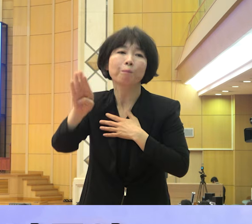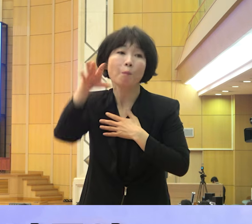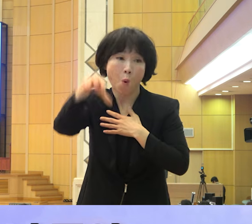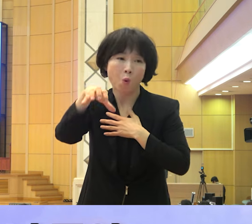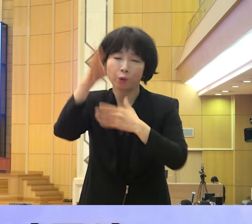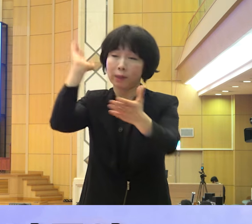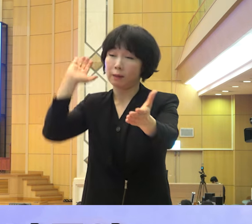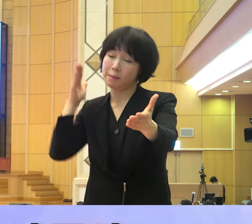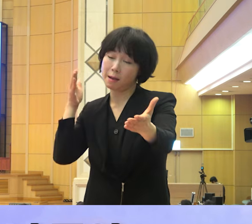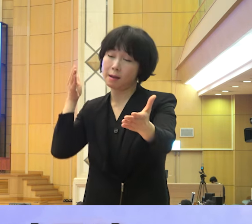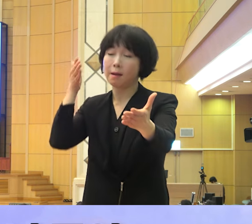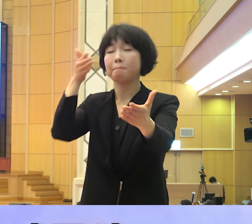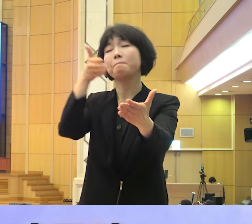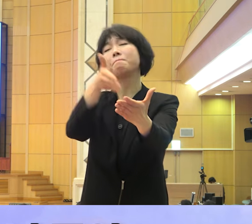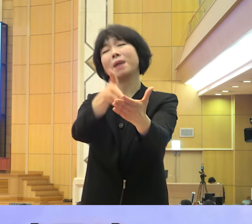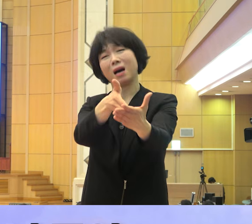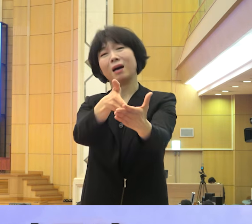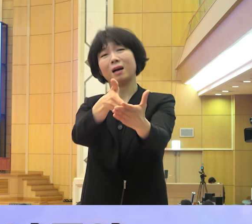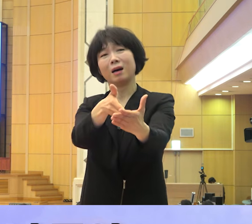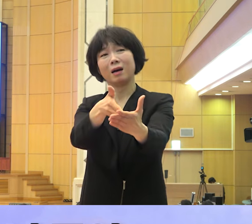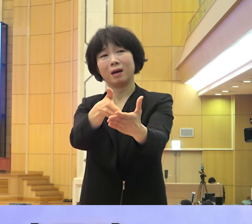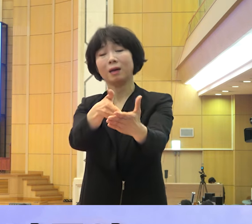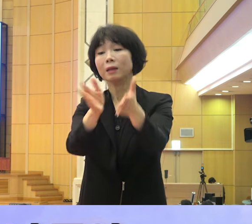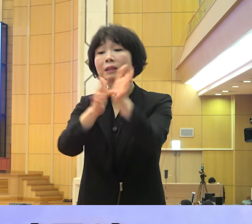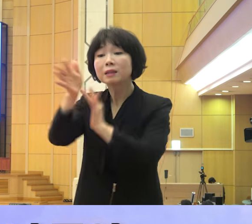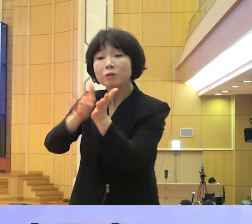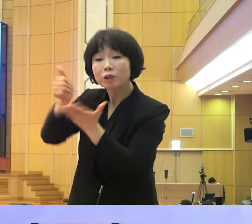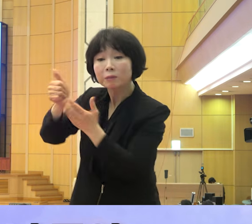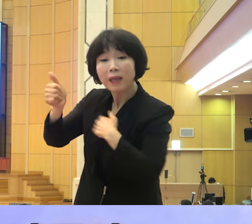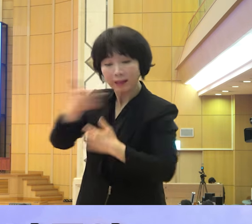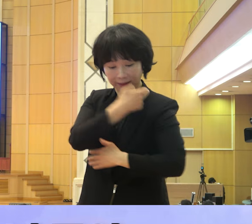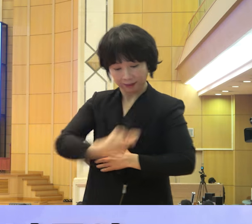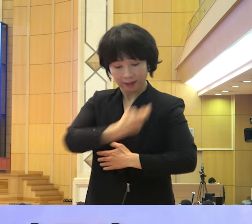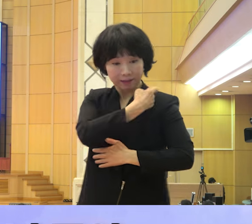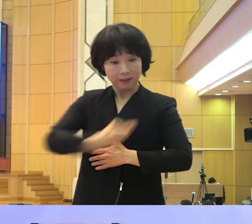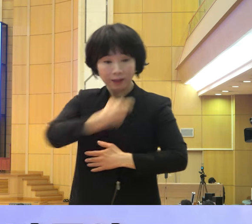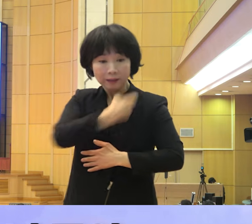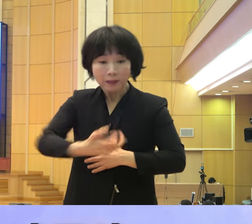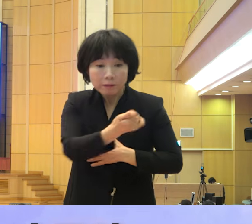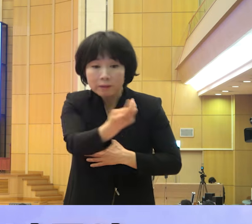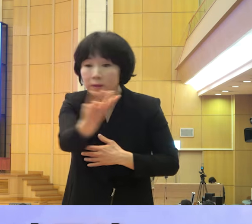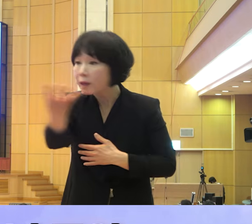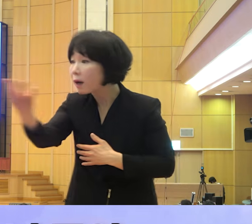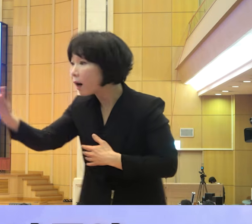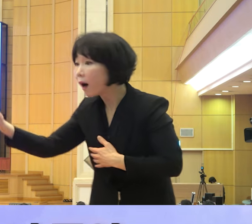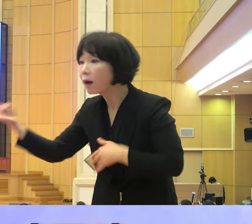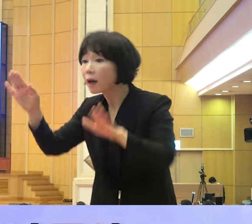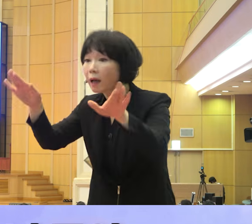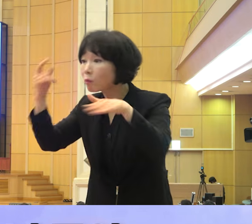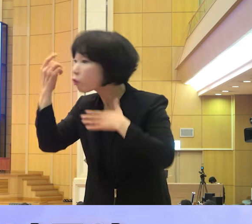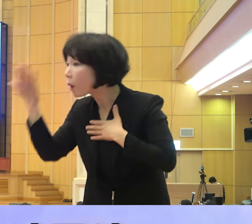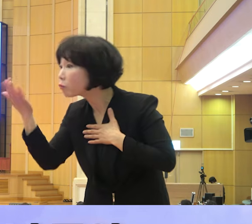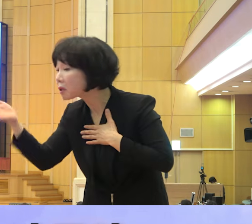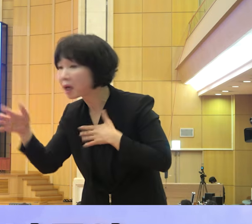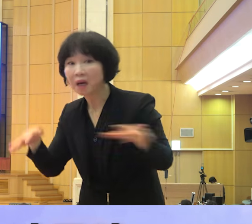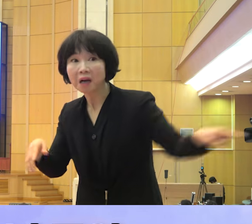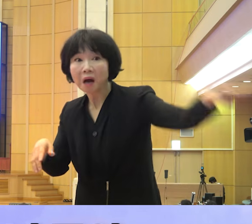이르러 제자들에게 물어 이르되, 사람들이